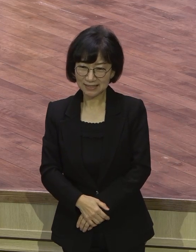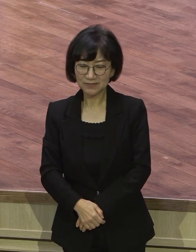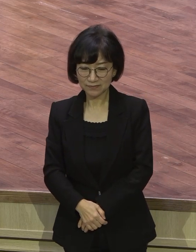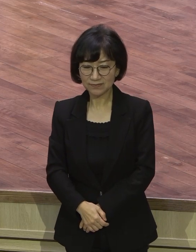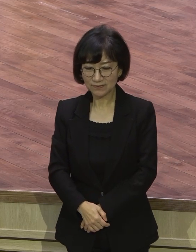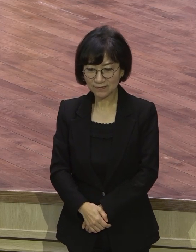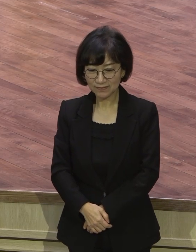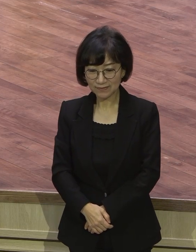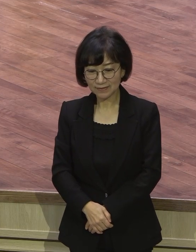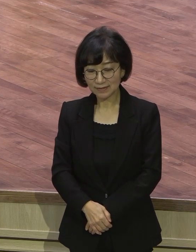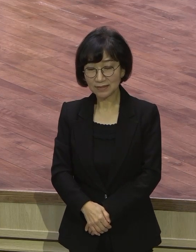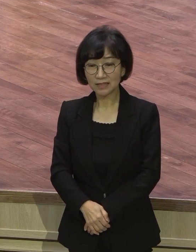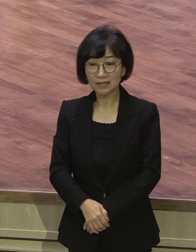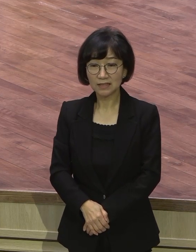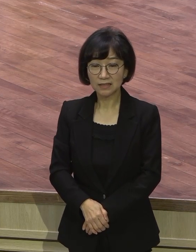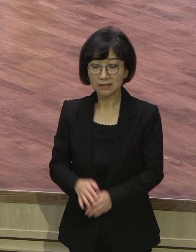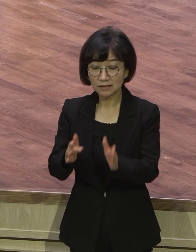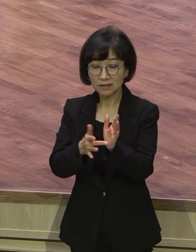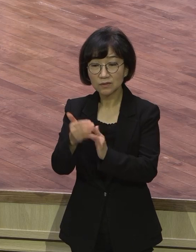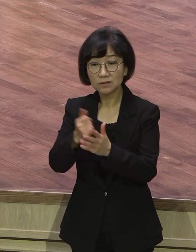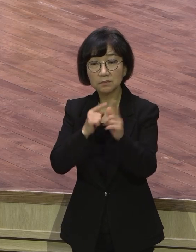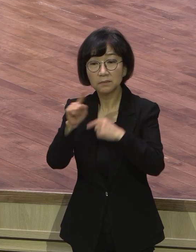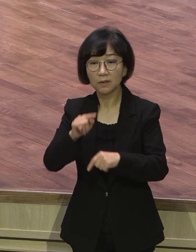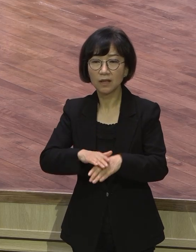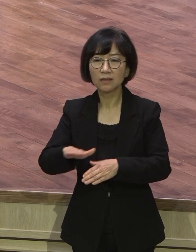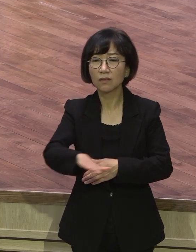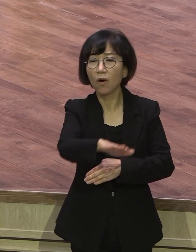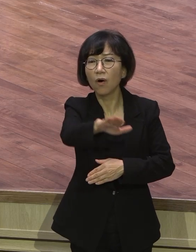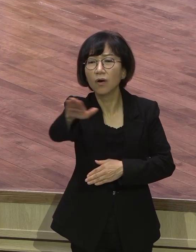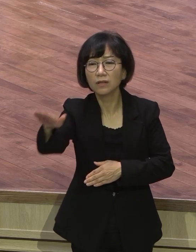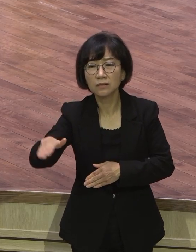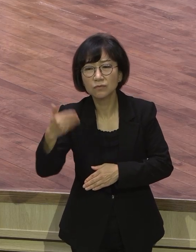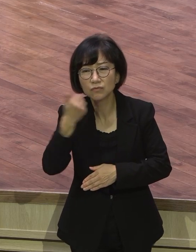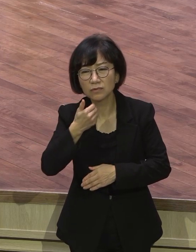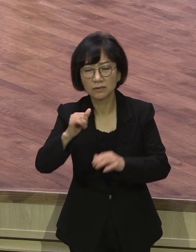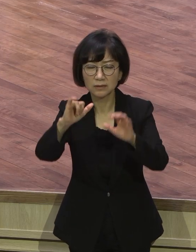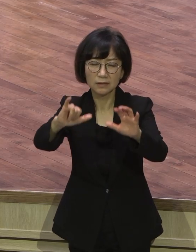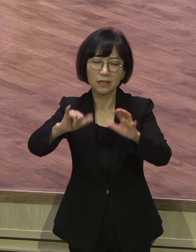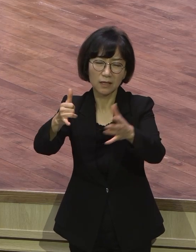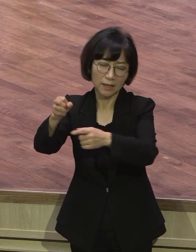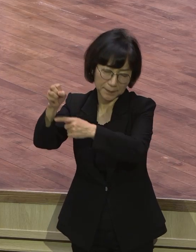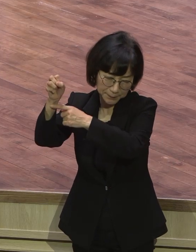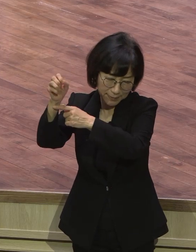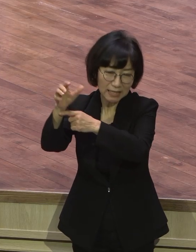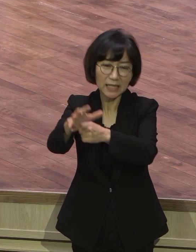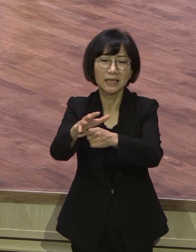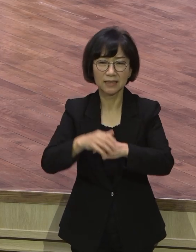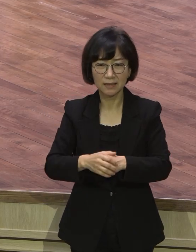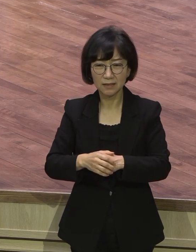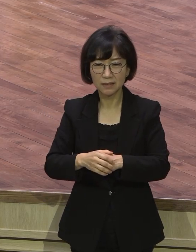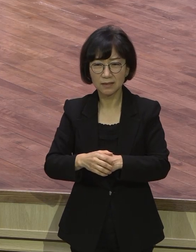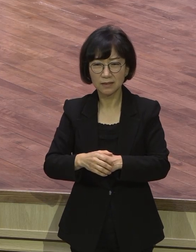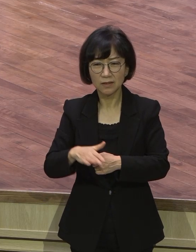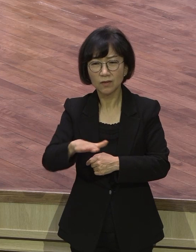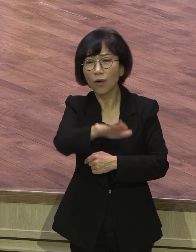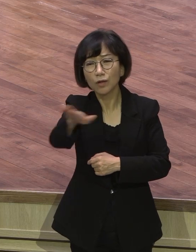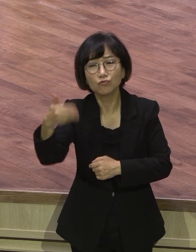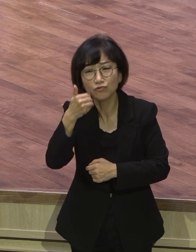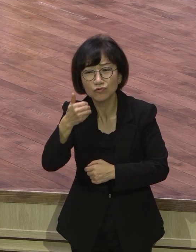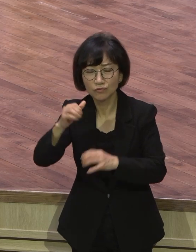너희는 세상에 삐치니 무슨 거 어마어마한 말이 너희는 세상에 소금이